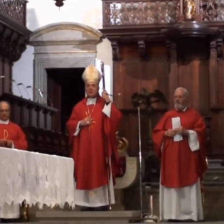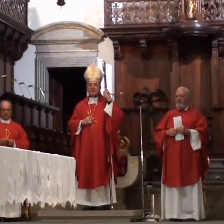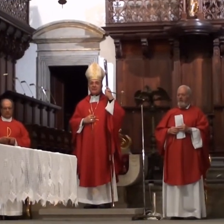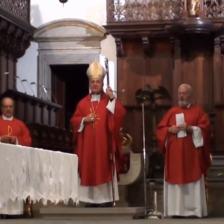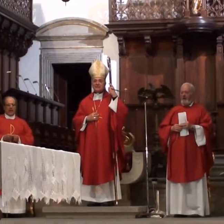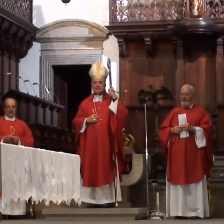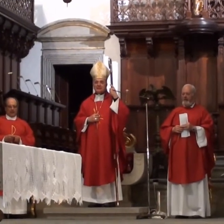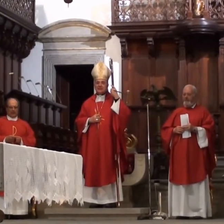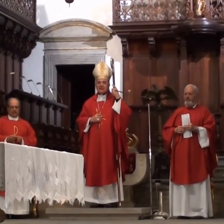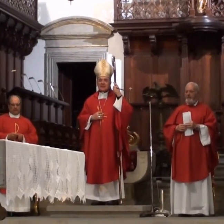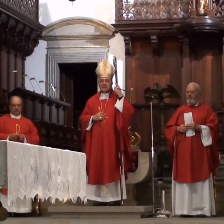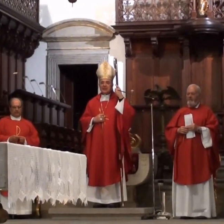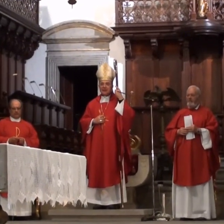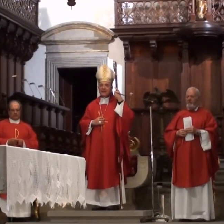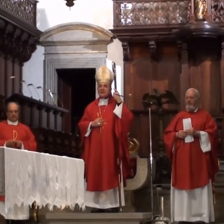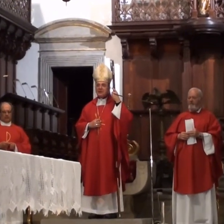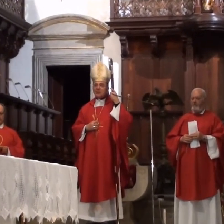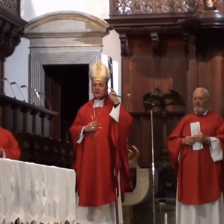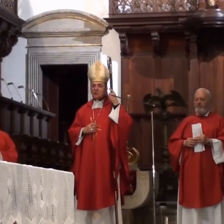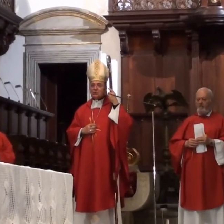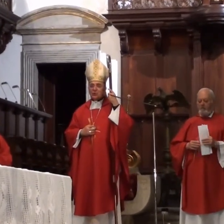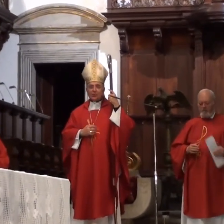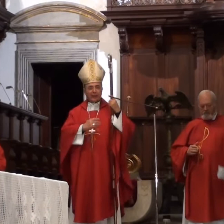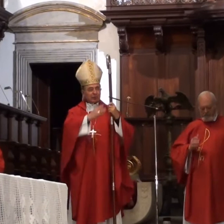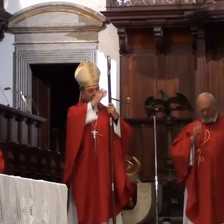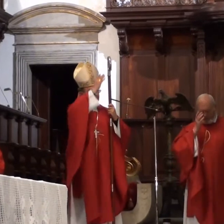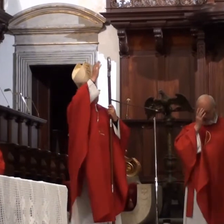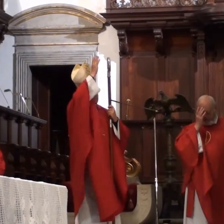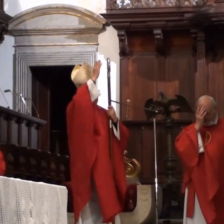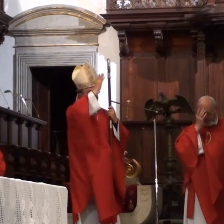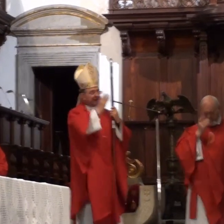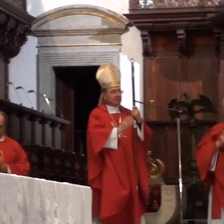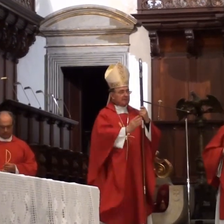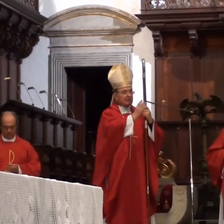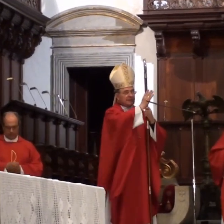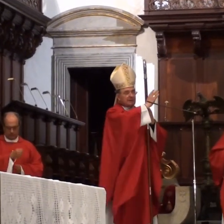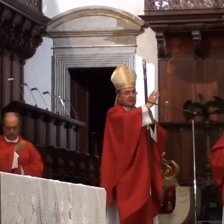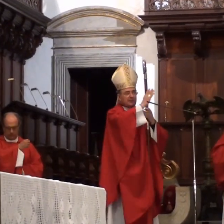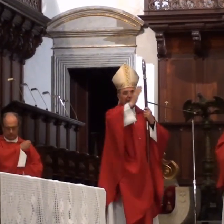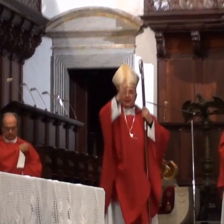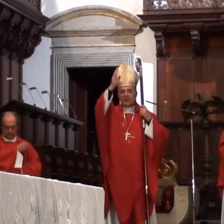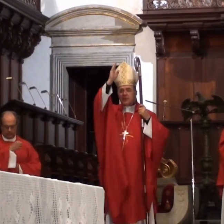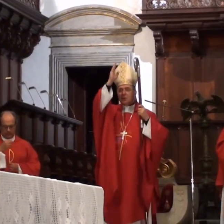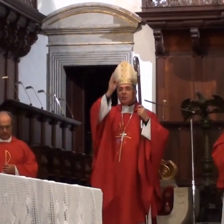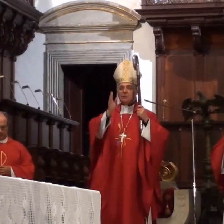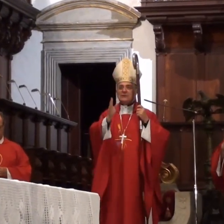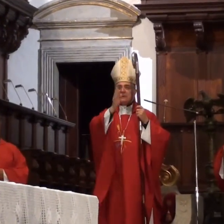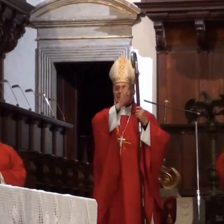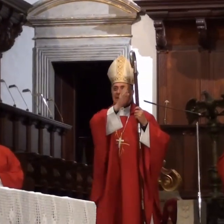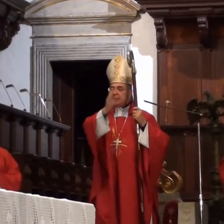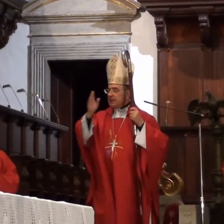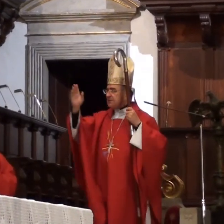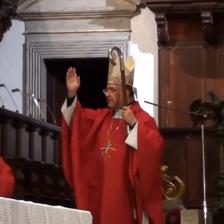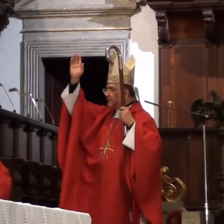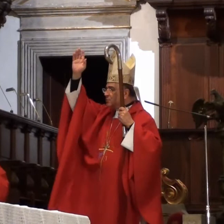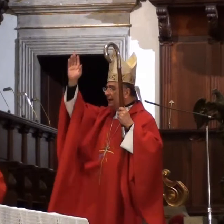su paz y la bendición de Dios Todopoderoso padre Hijo